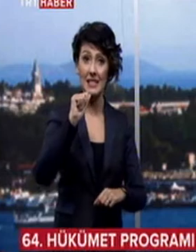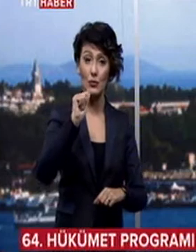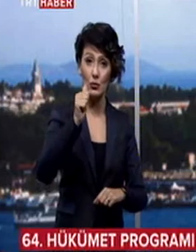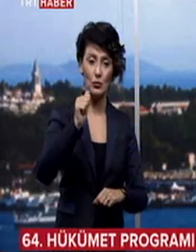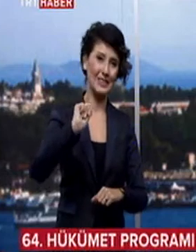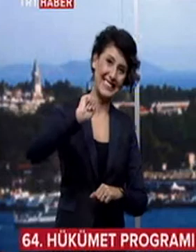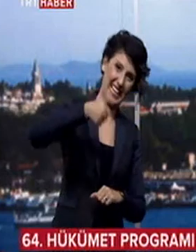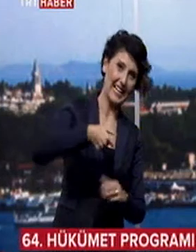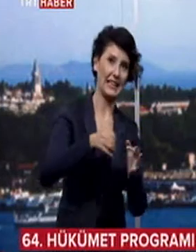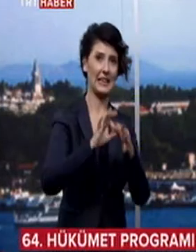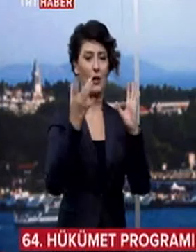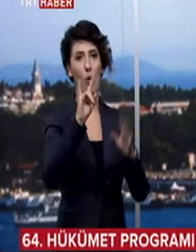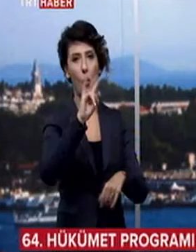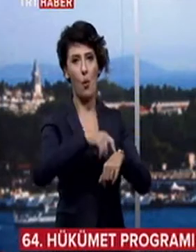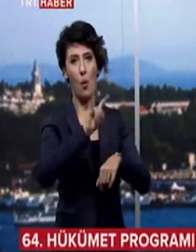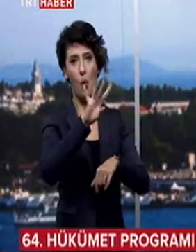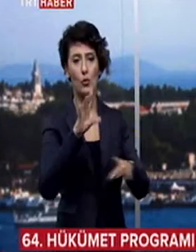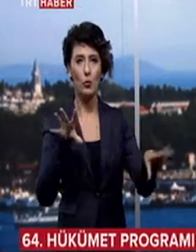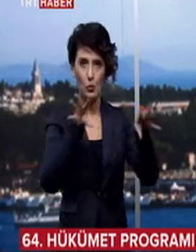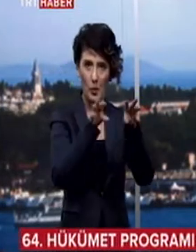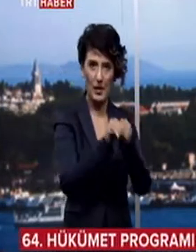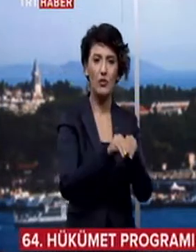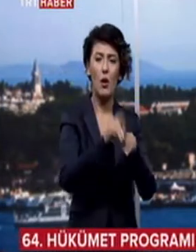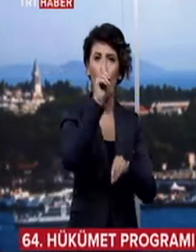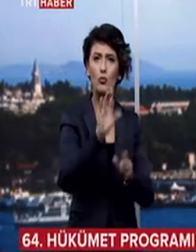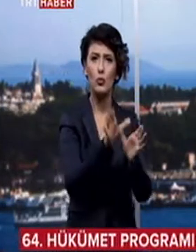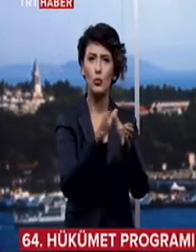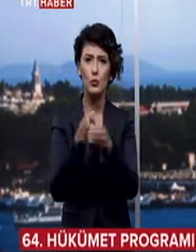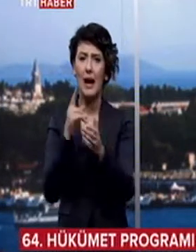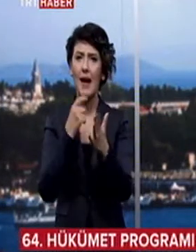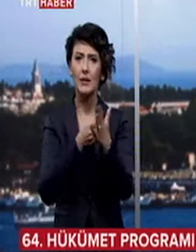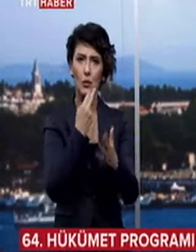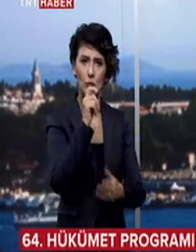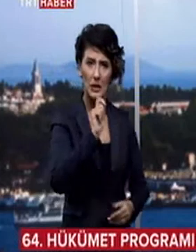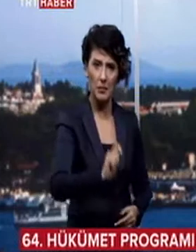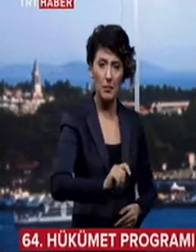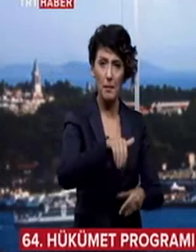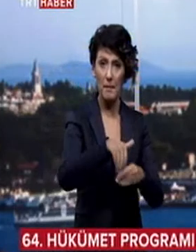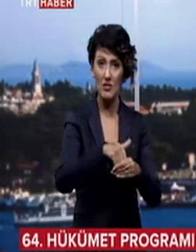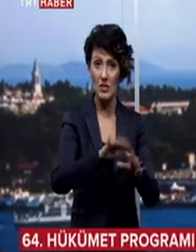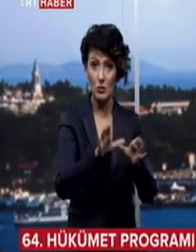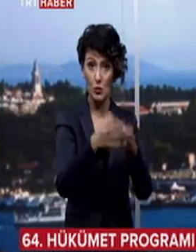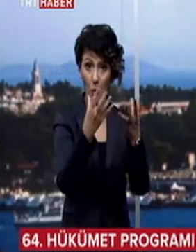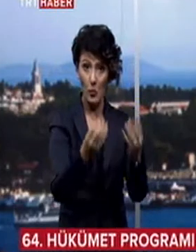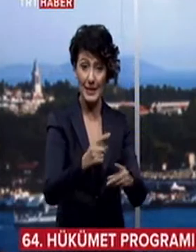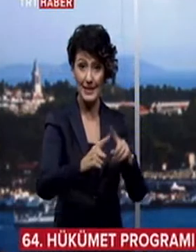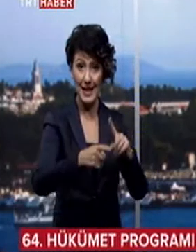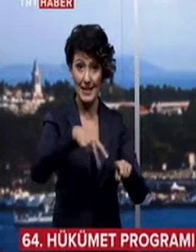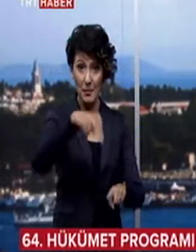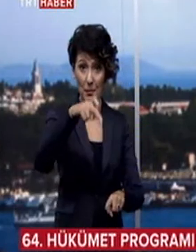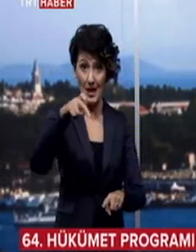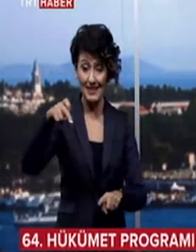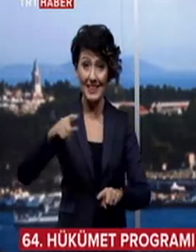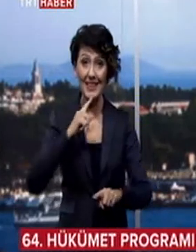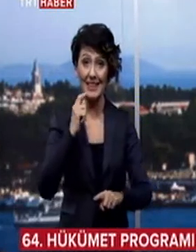14'te toplanacak. Önce gruplar adına konuşmalar yapılacak. Parlamentoda grubu bulunan siyasi